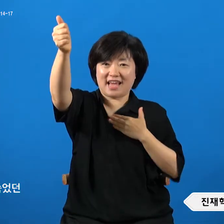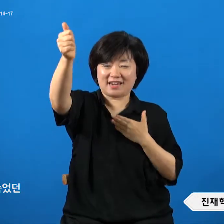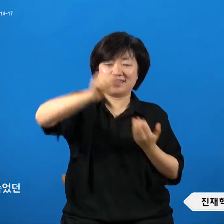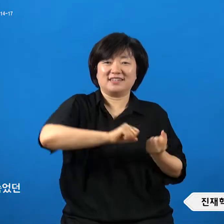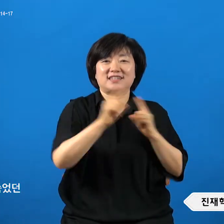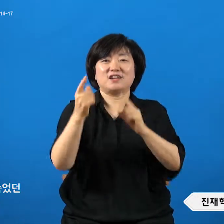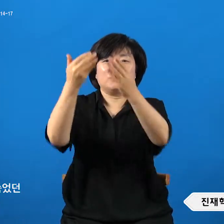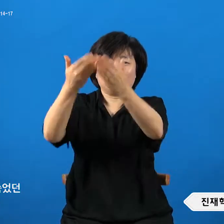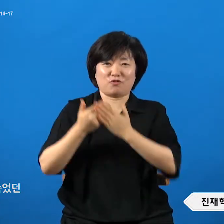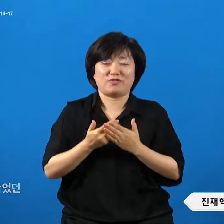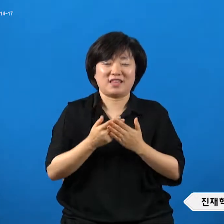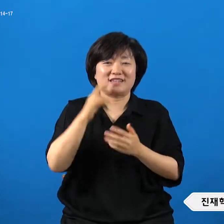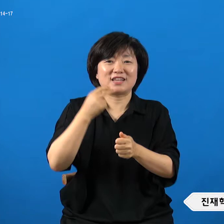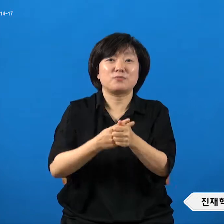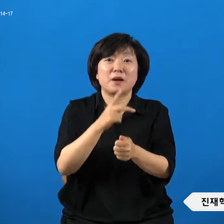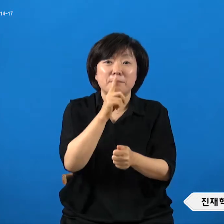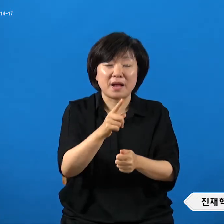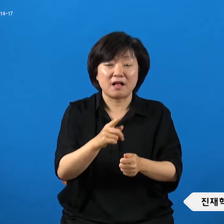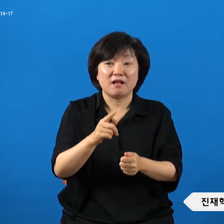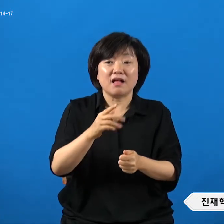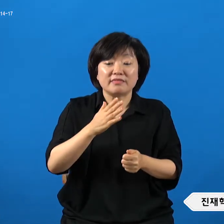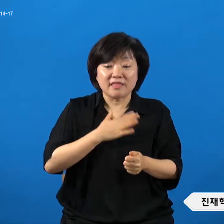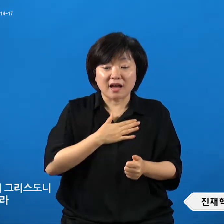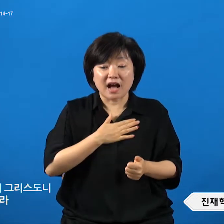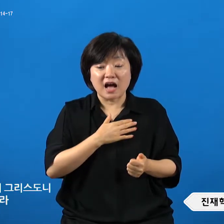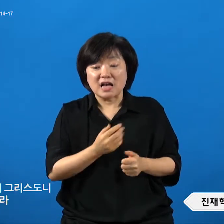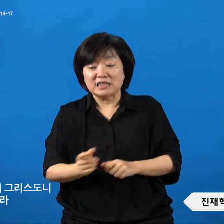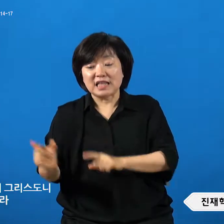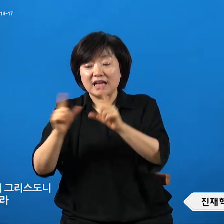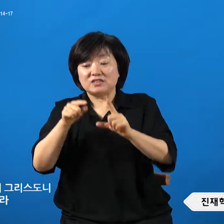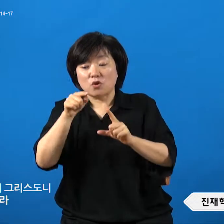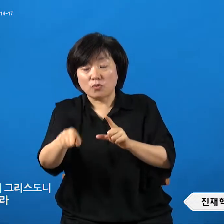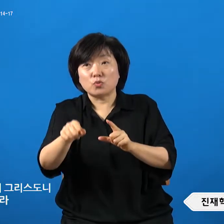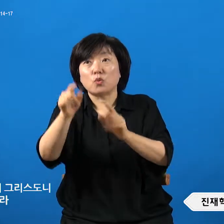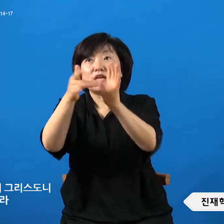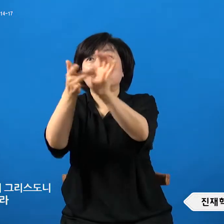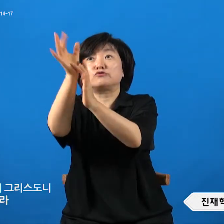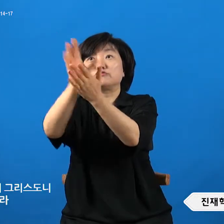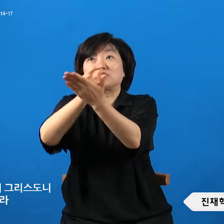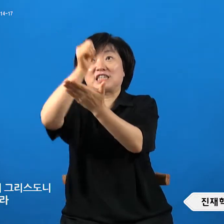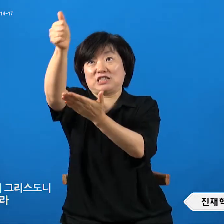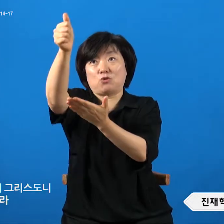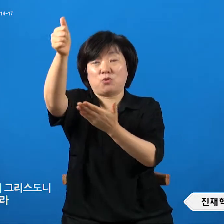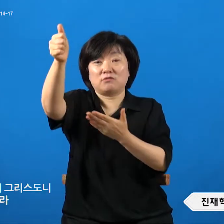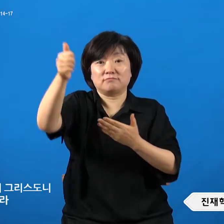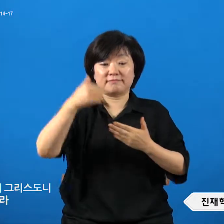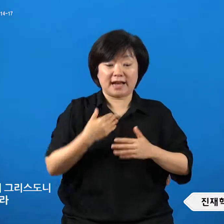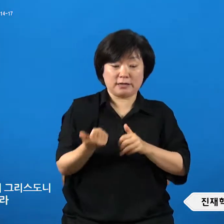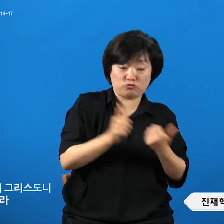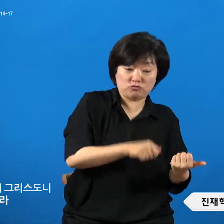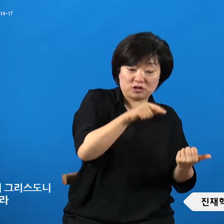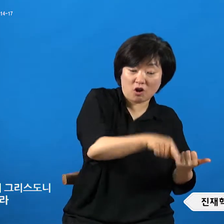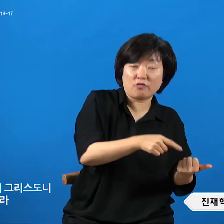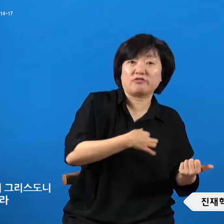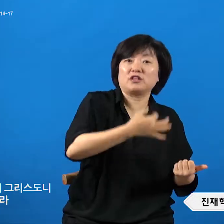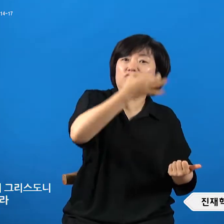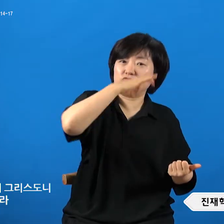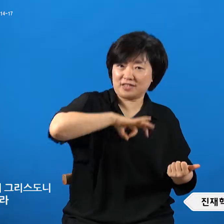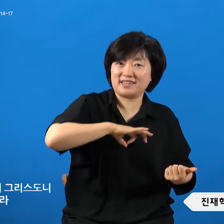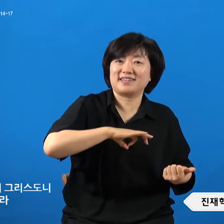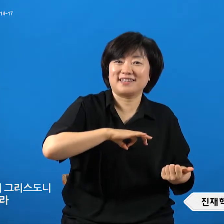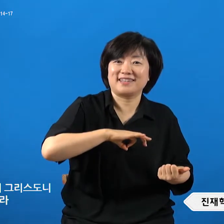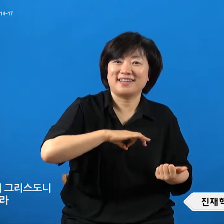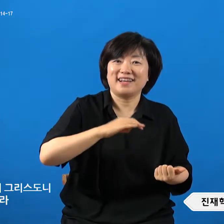말씀합니다. 이는 내게 사는 것이 그리스도니 죽는 것도 유익함이라. 내게 사는 생명, 바로